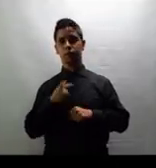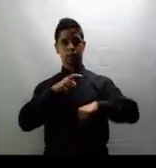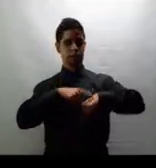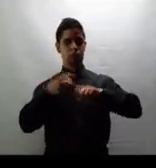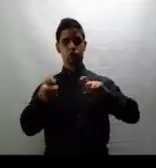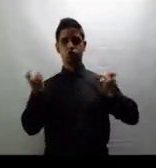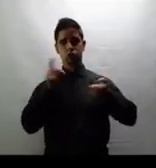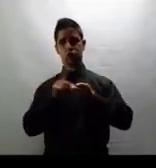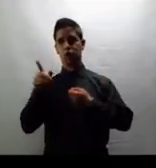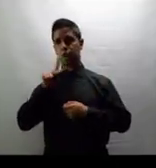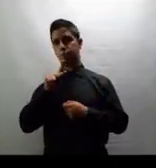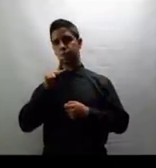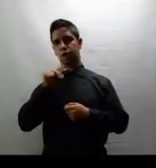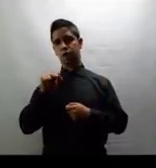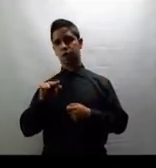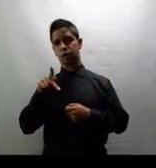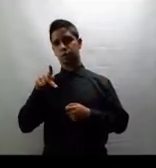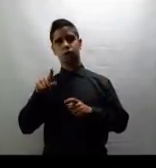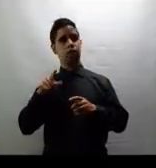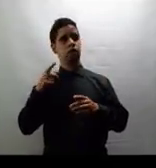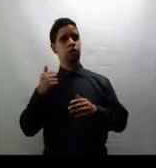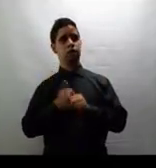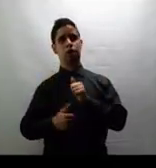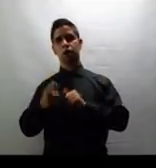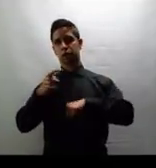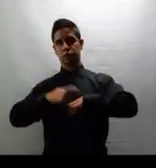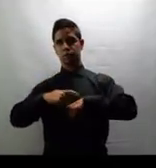en unas elecciones y eso